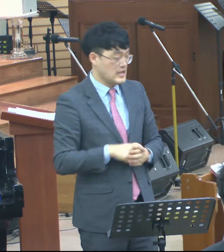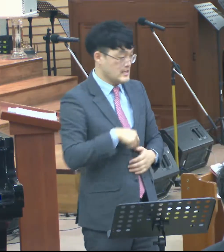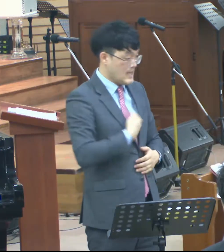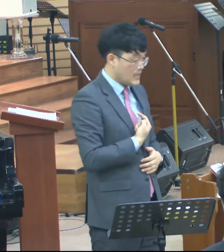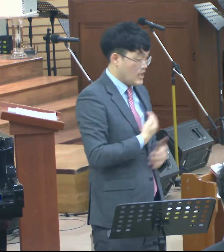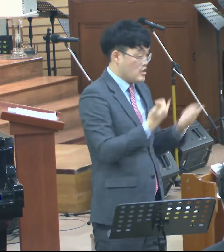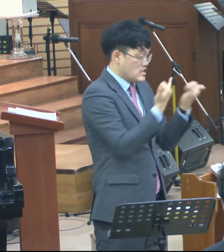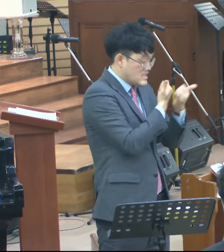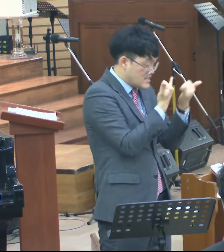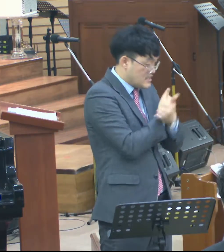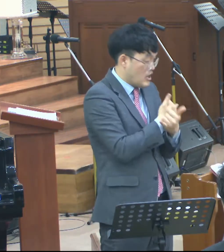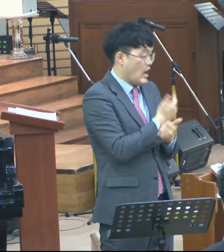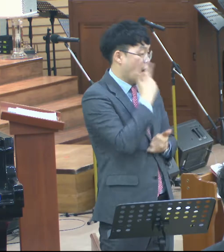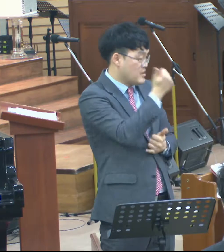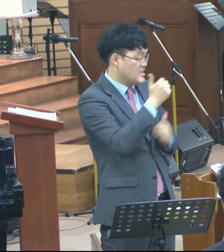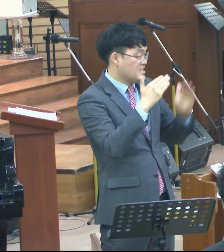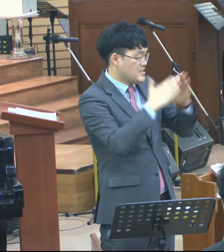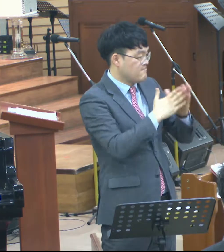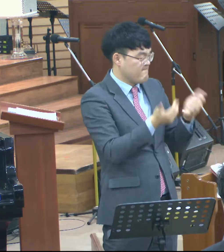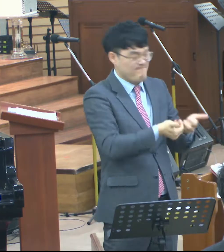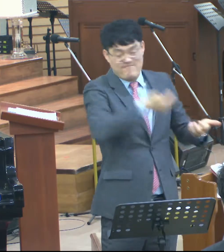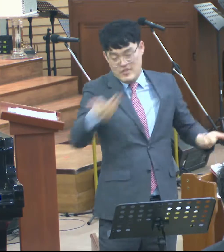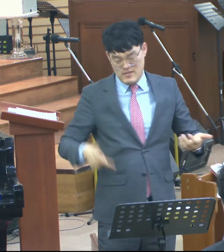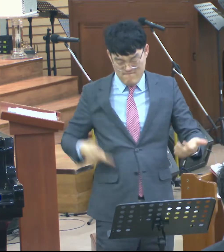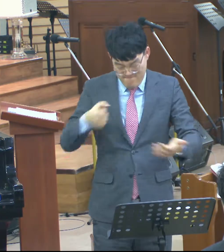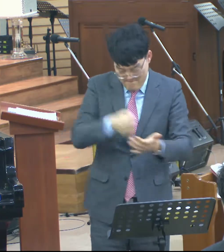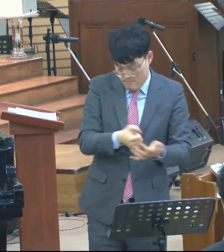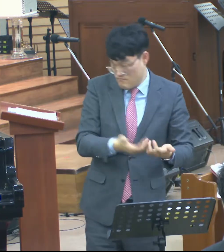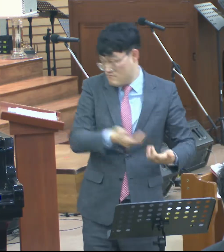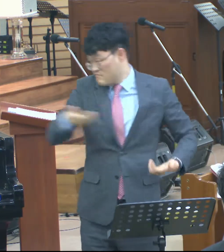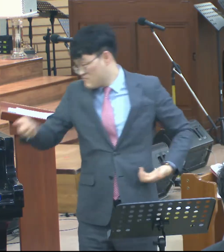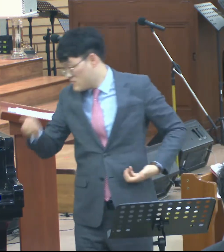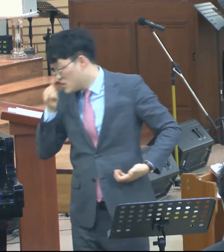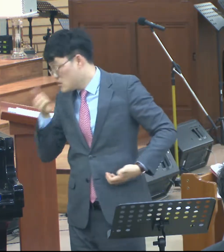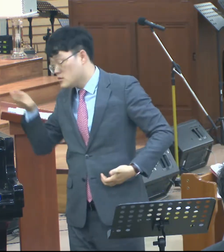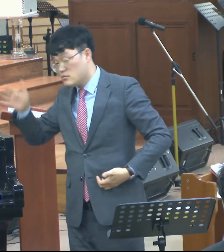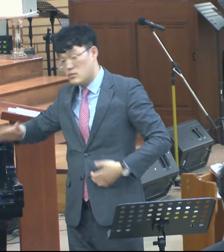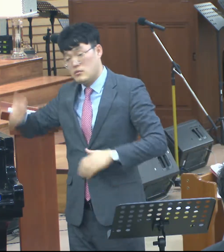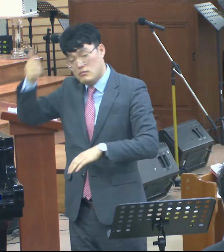믿음을 보여주는 거지만 뒷부분에 가면요, 아내를 지켜주지 않는 거예요.